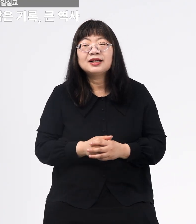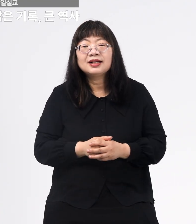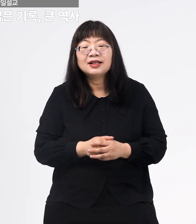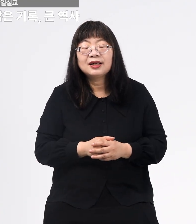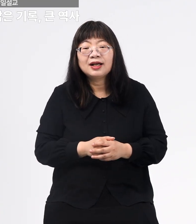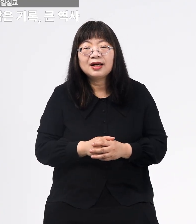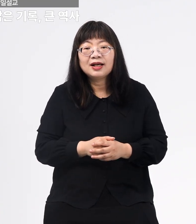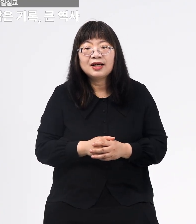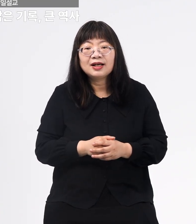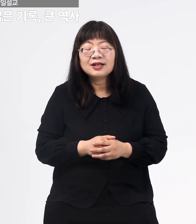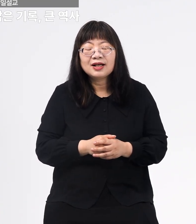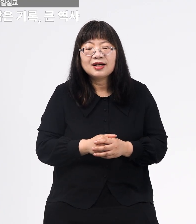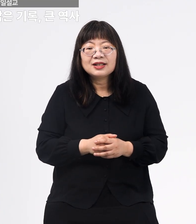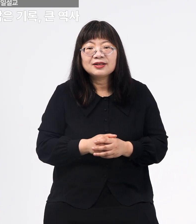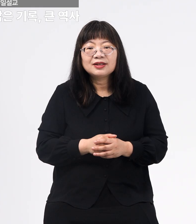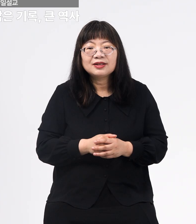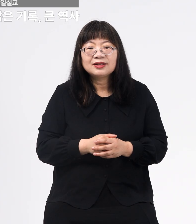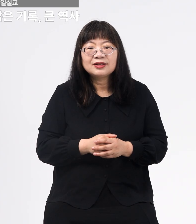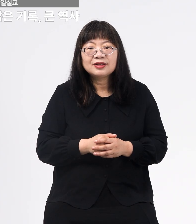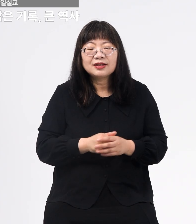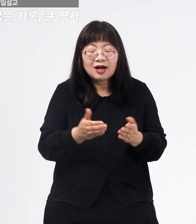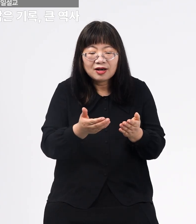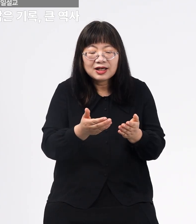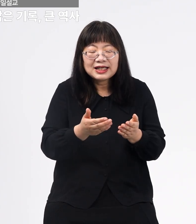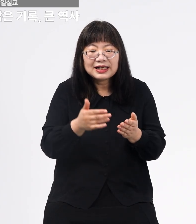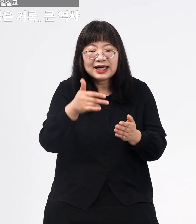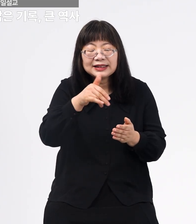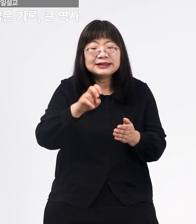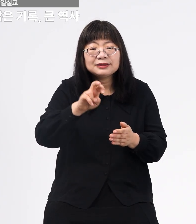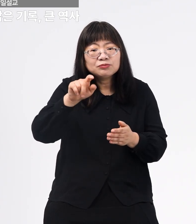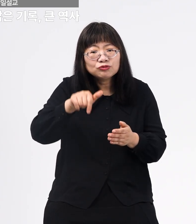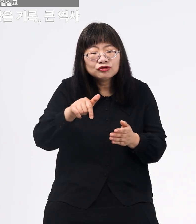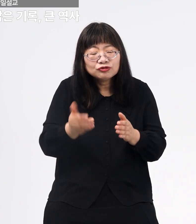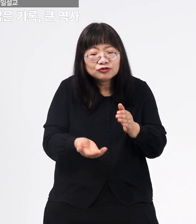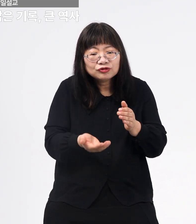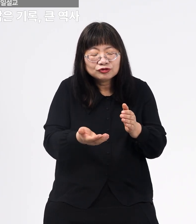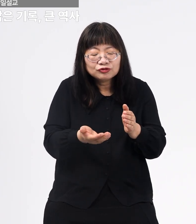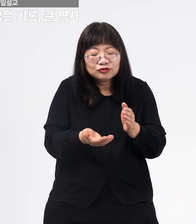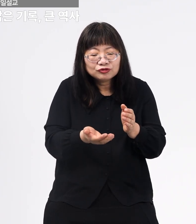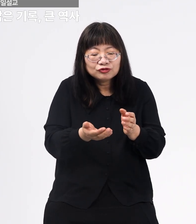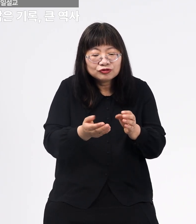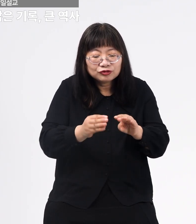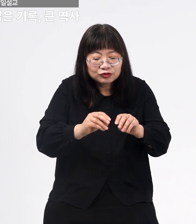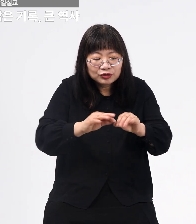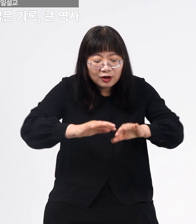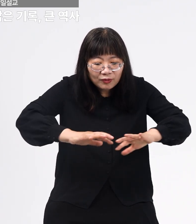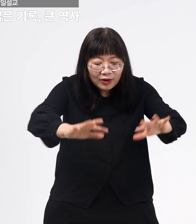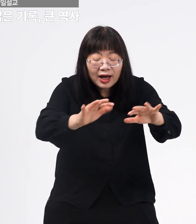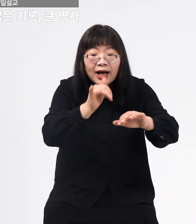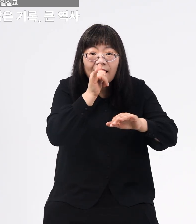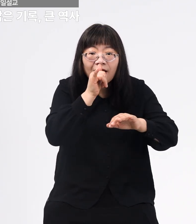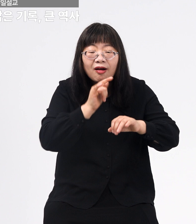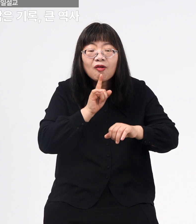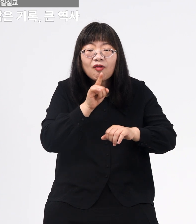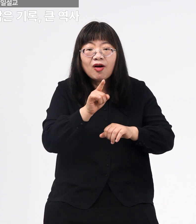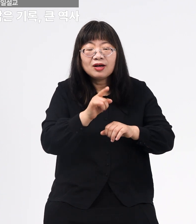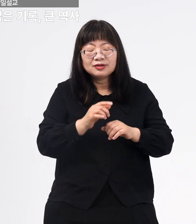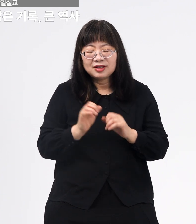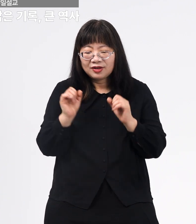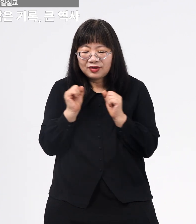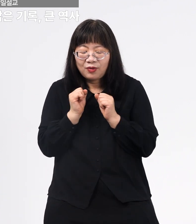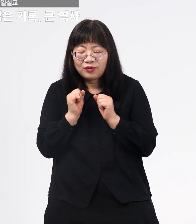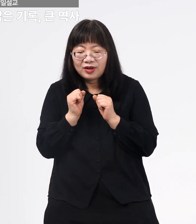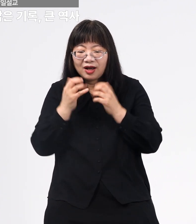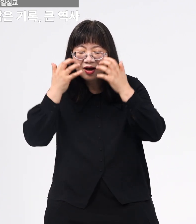그 레일을 떠받치는. 근데 이게 겨울과 또 여름에 이 늘어지는 차이가